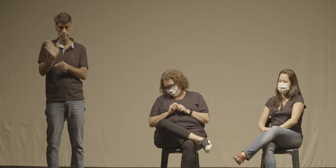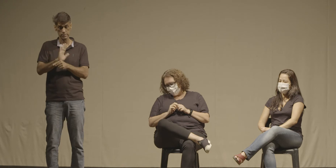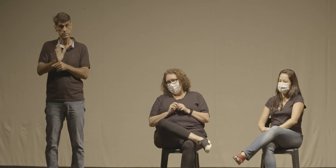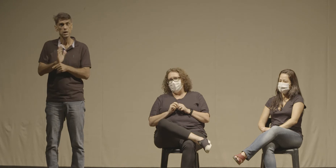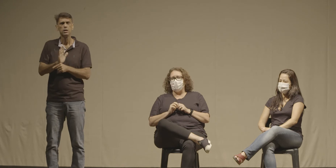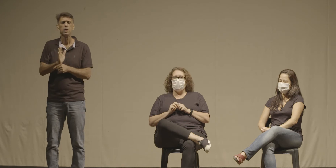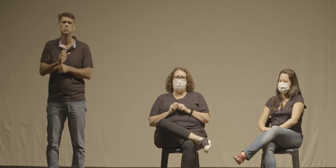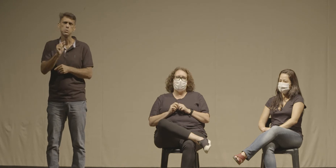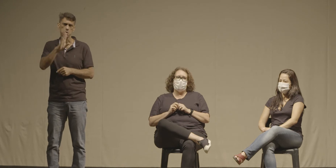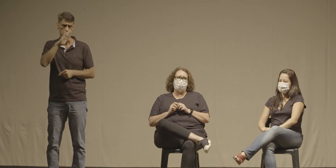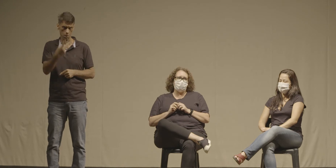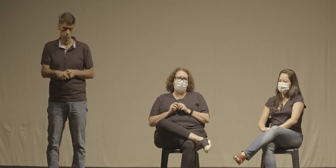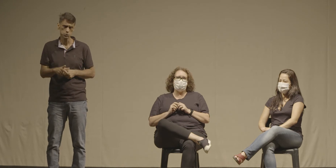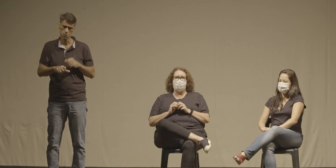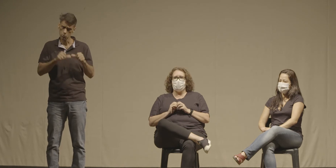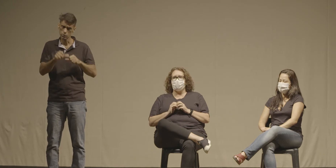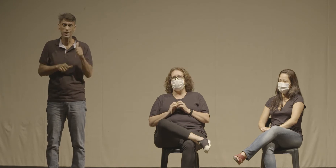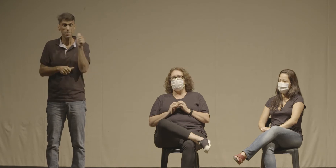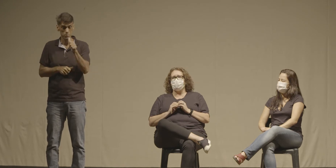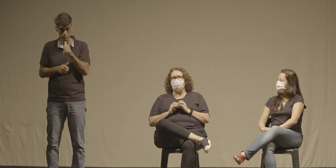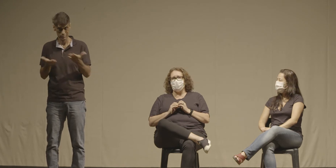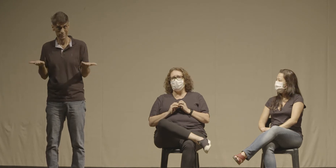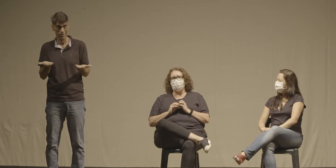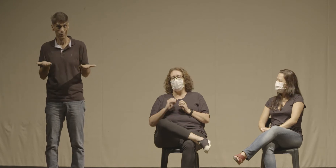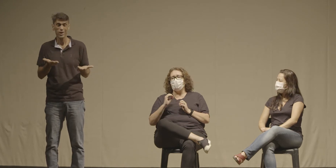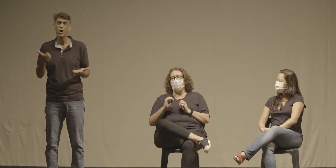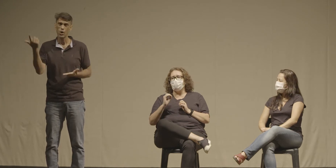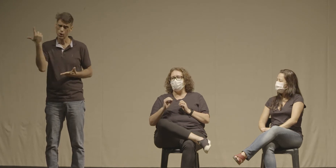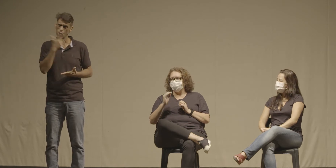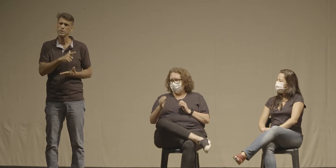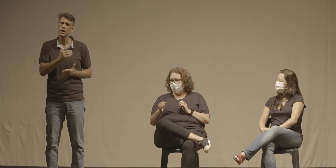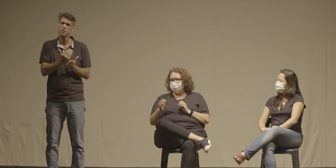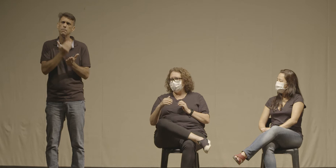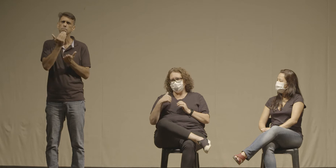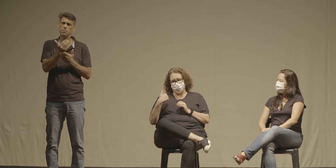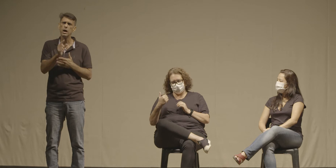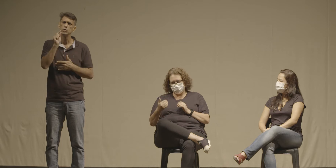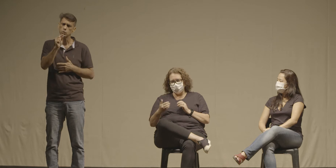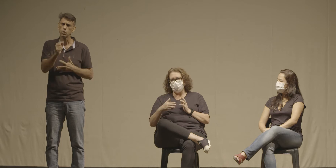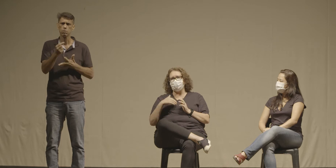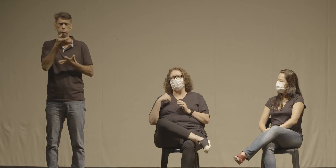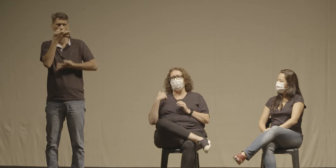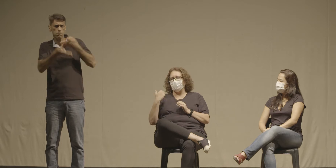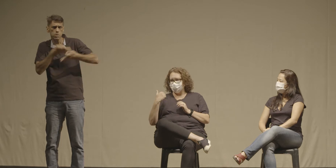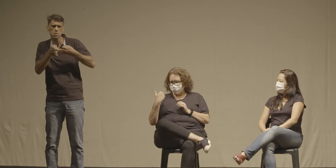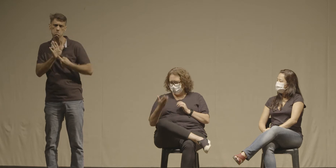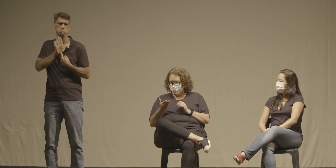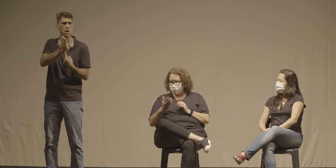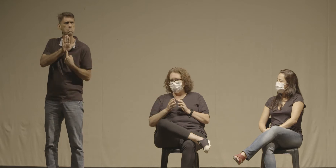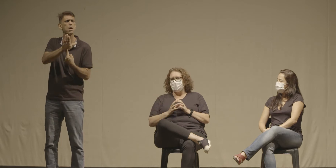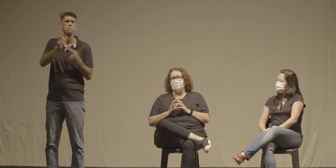sim. As mulheres agora conseguem ter um pouco mais de voz e acredito que vamos conquistar